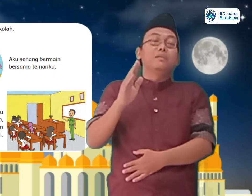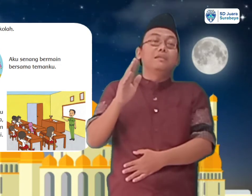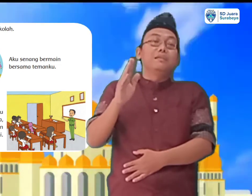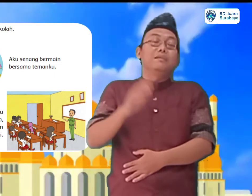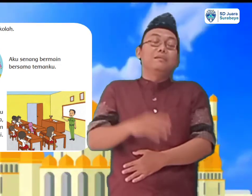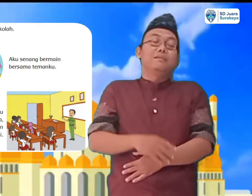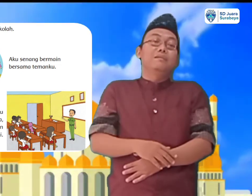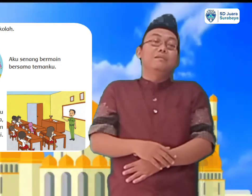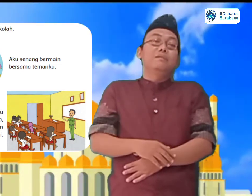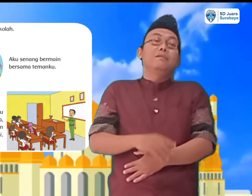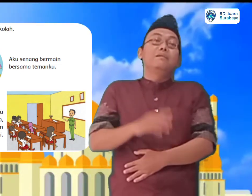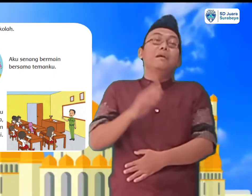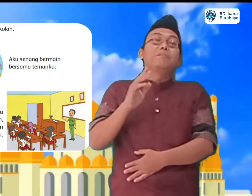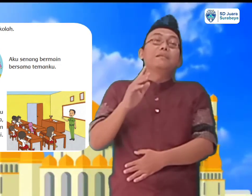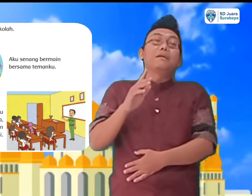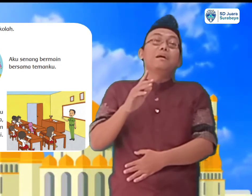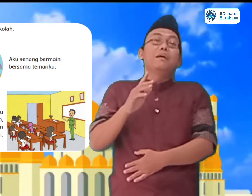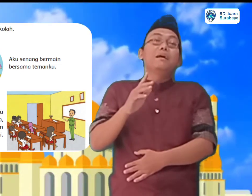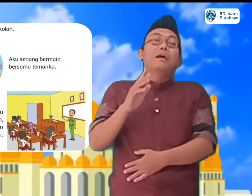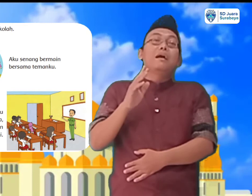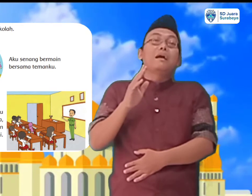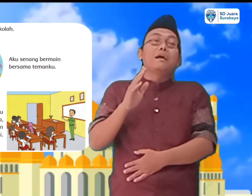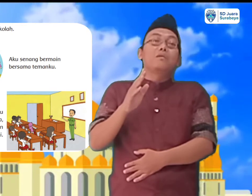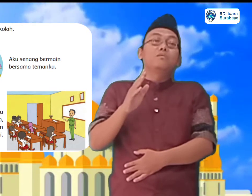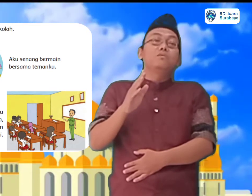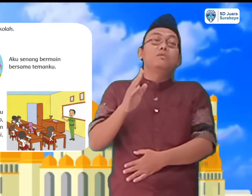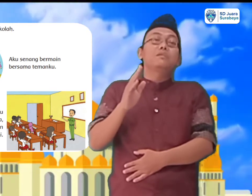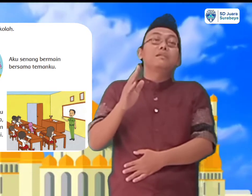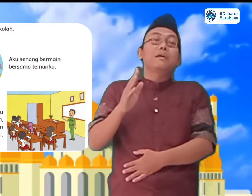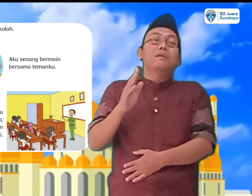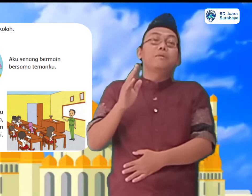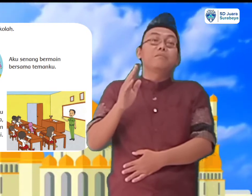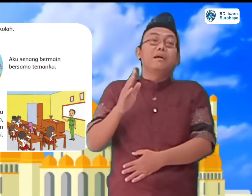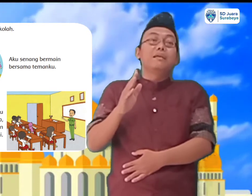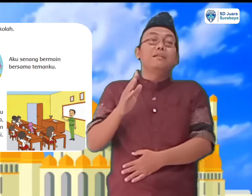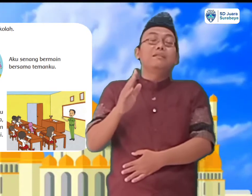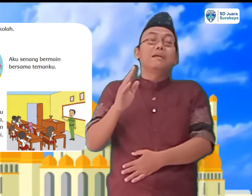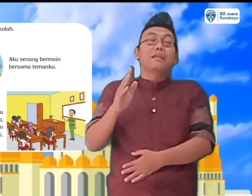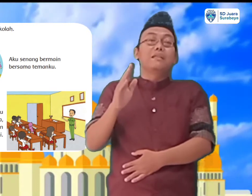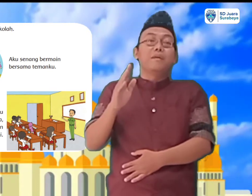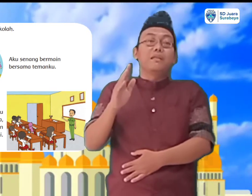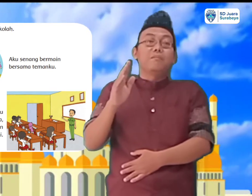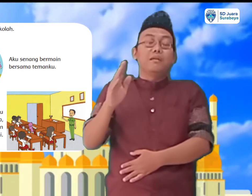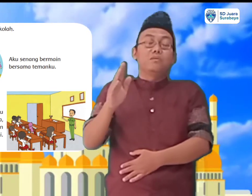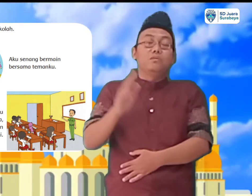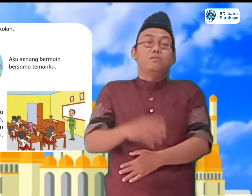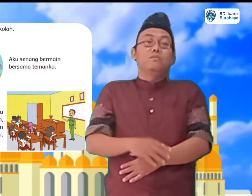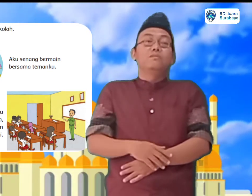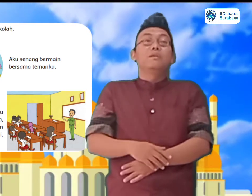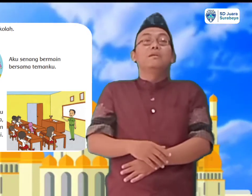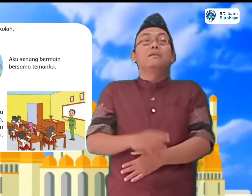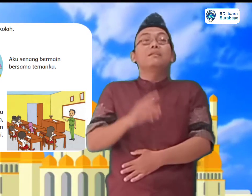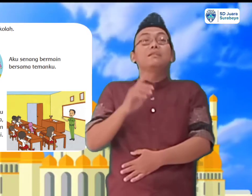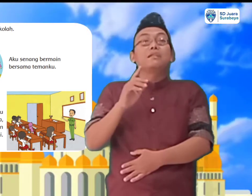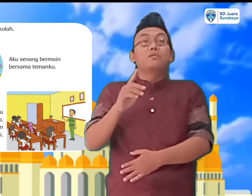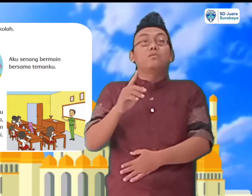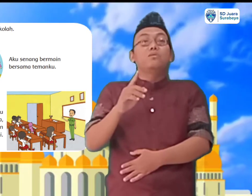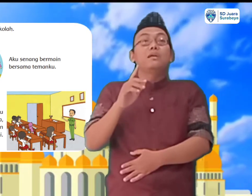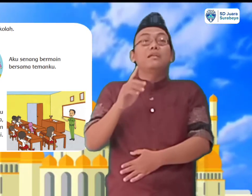ini. Yang pertama, aku senang bermain dengan teman-temanku. Tentu kalian